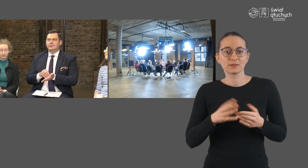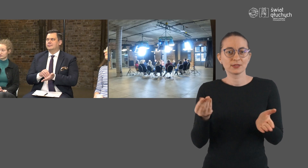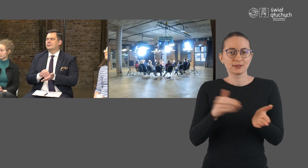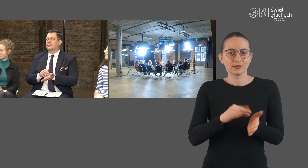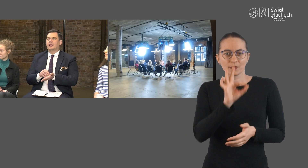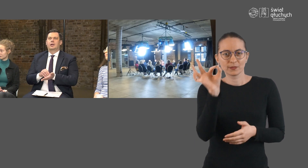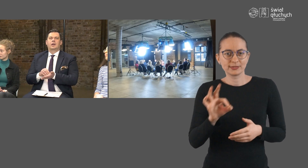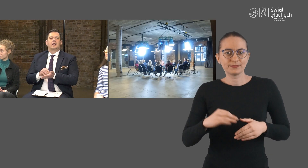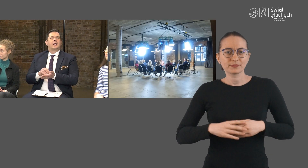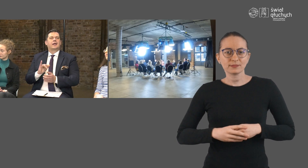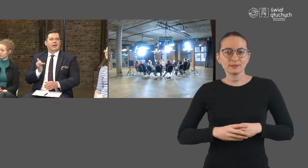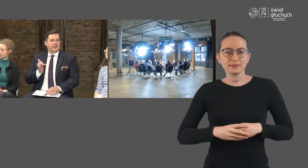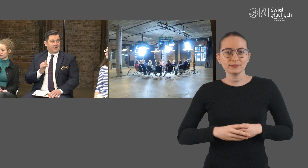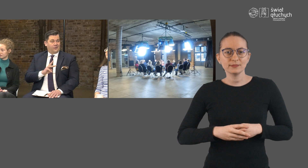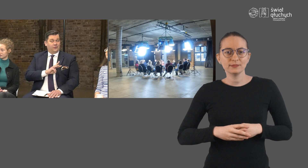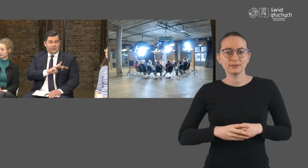Jeszcze takie dodatkowe pytanie.